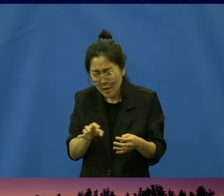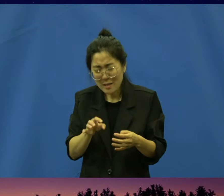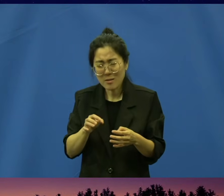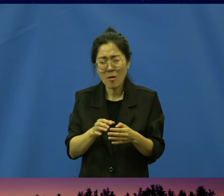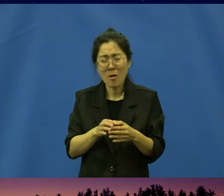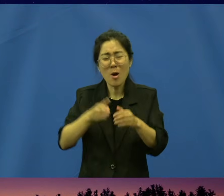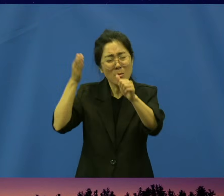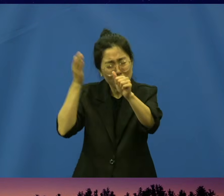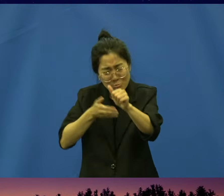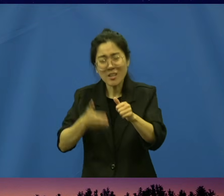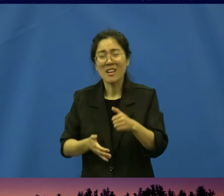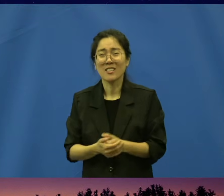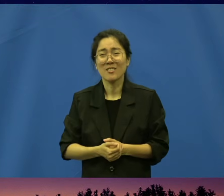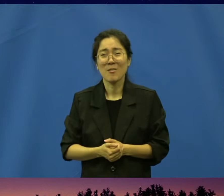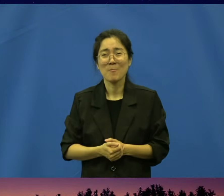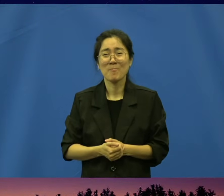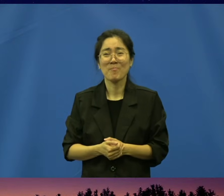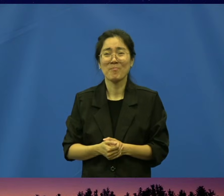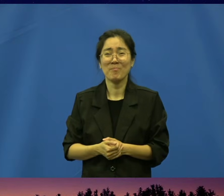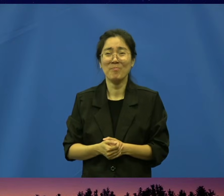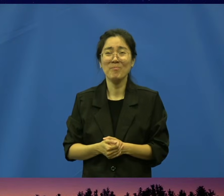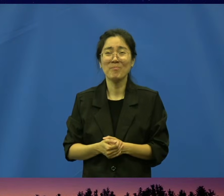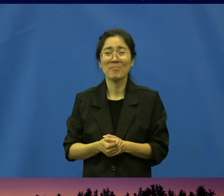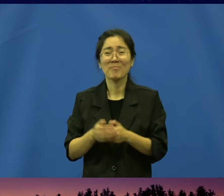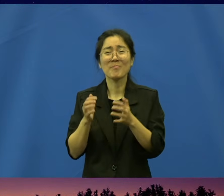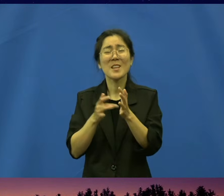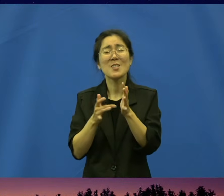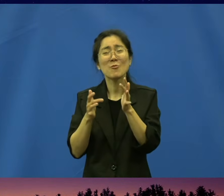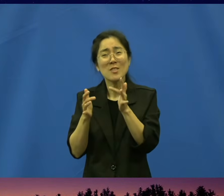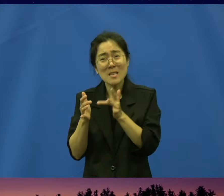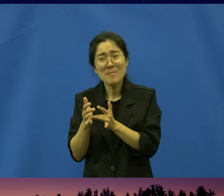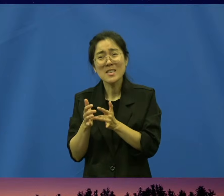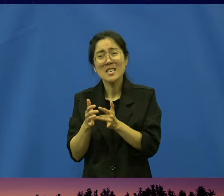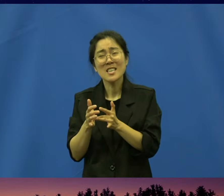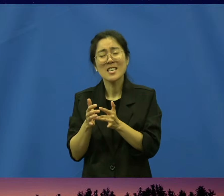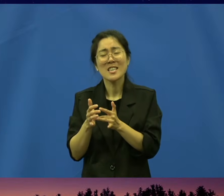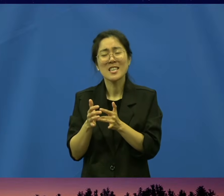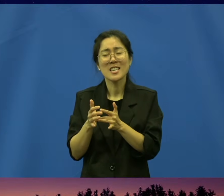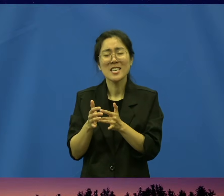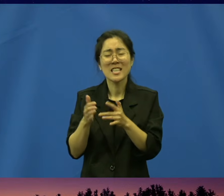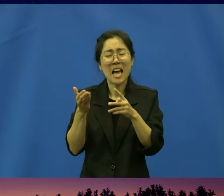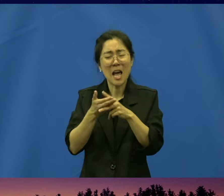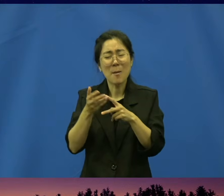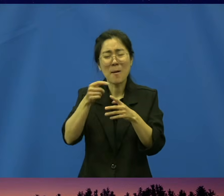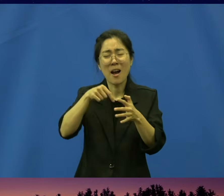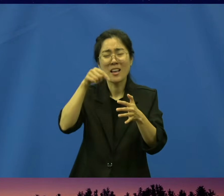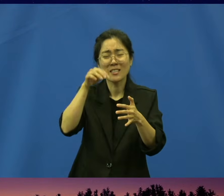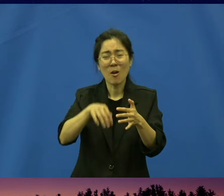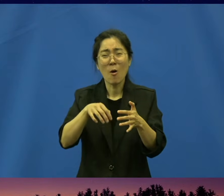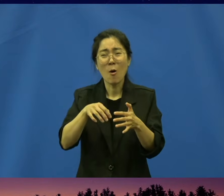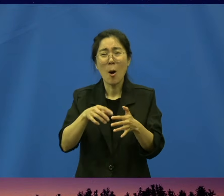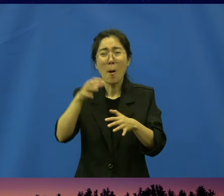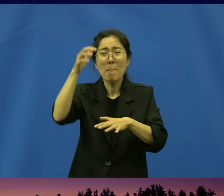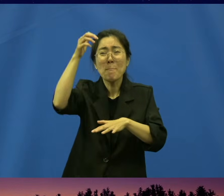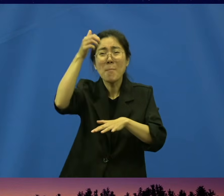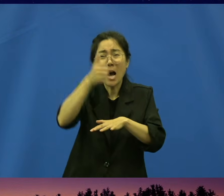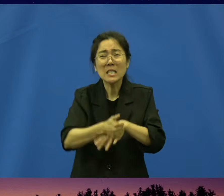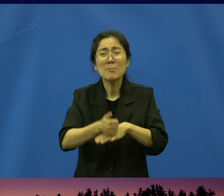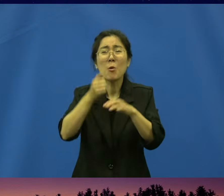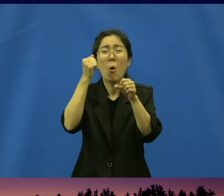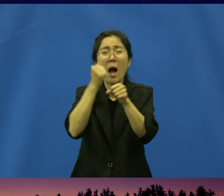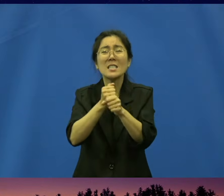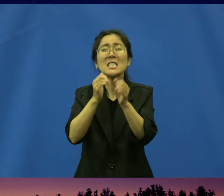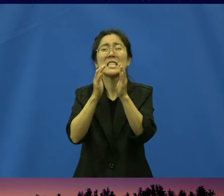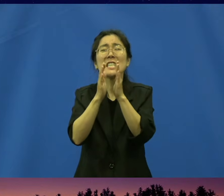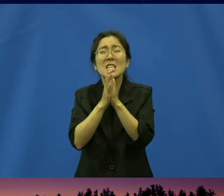바울은 예수님이 다락방에서 마지막으로 하신 기도가, 그리고 교회를 위해서, 성도들을 향해서, 빌립보